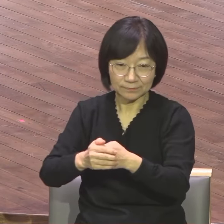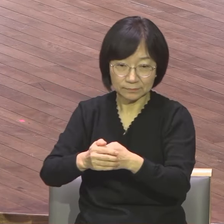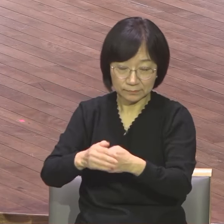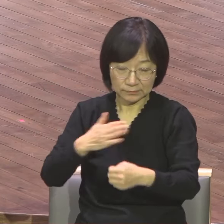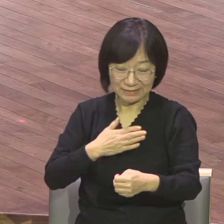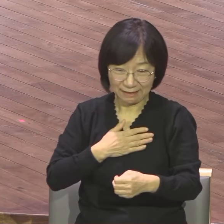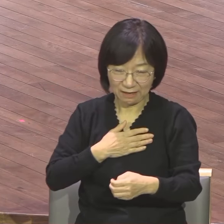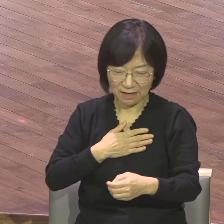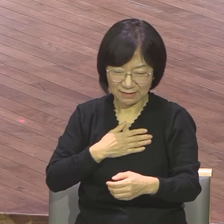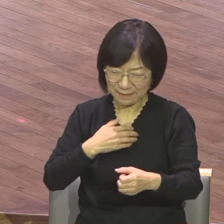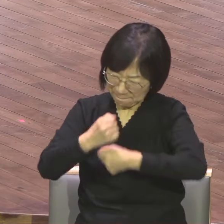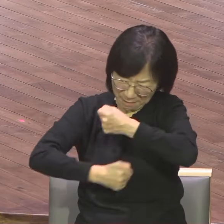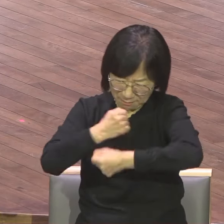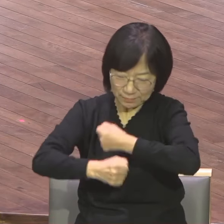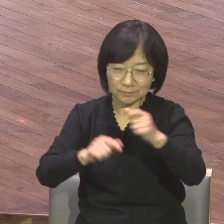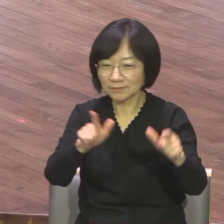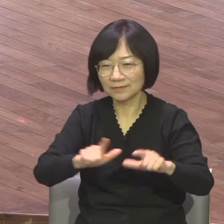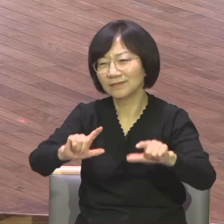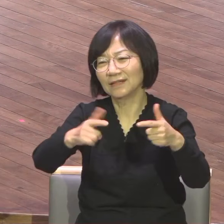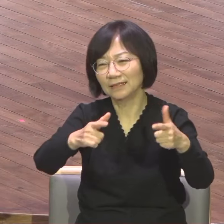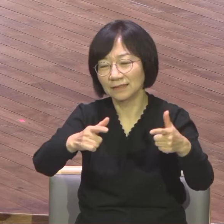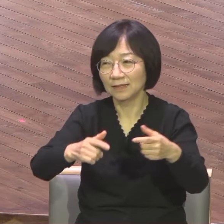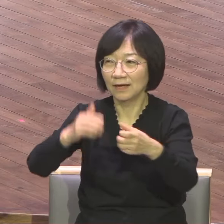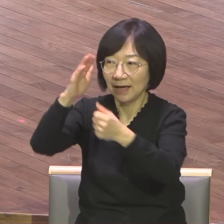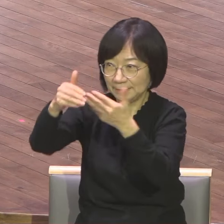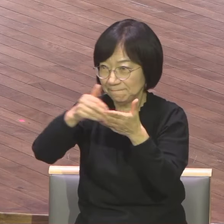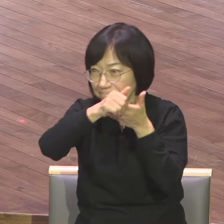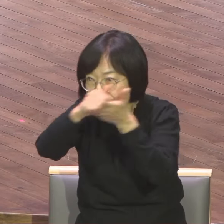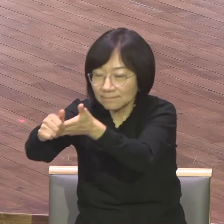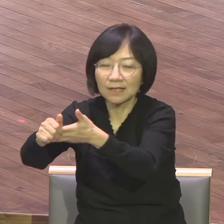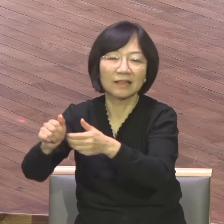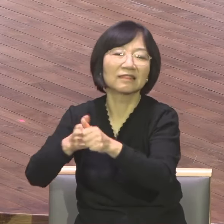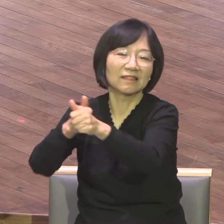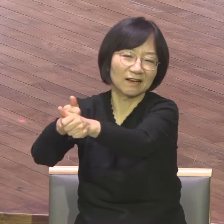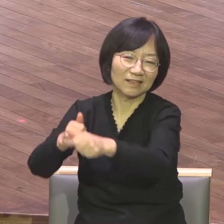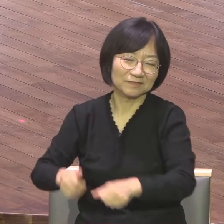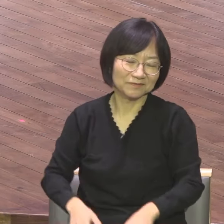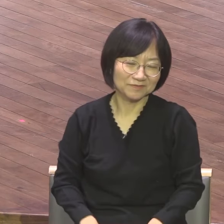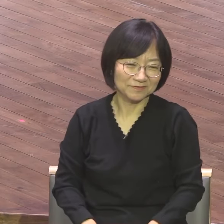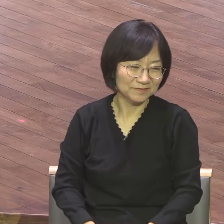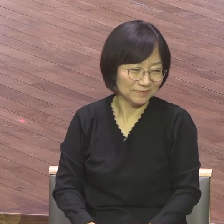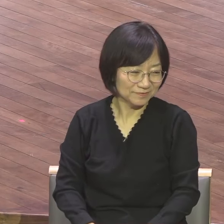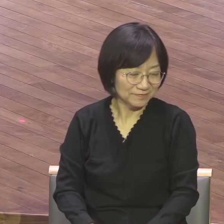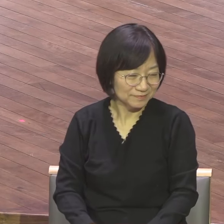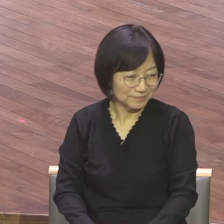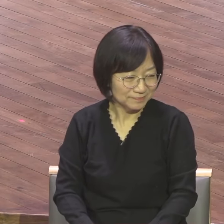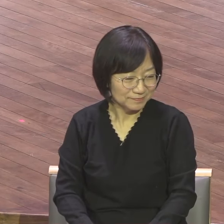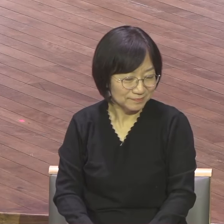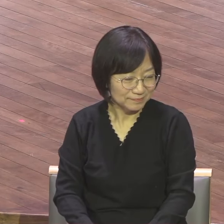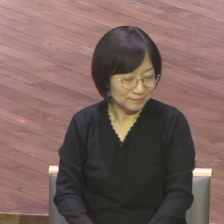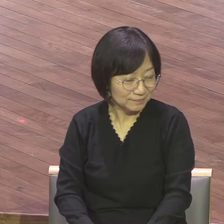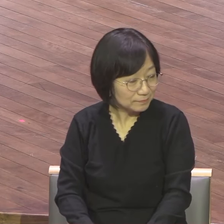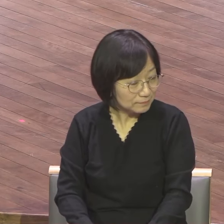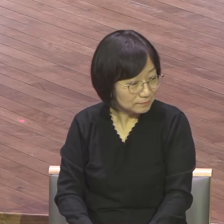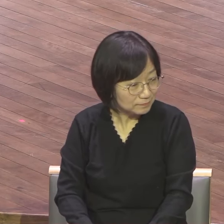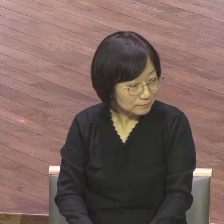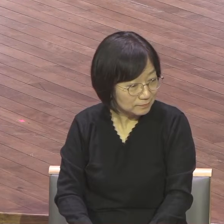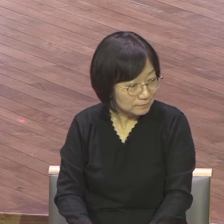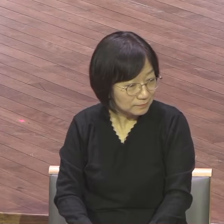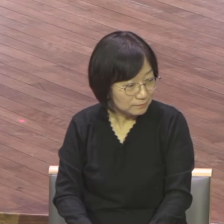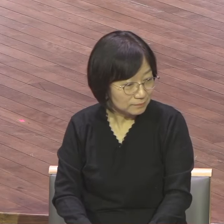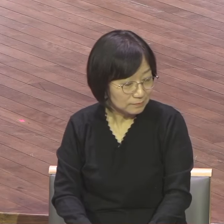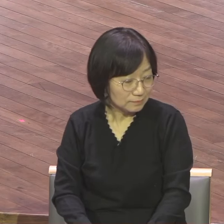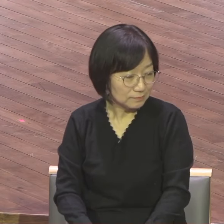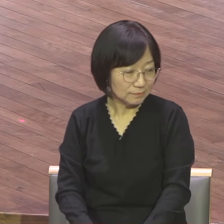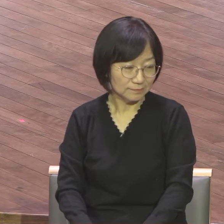주도권이 내가 아니라니까요. 여러분 뭐 결정하기 전에 기도하고 갑니까? 어디 가기 전에 기도하고 가냐고요. 저는